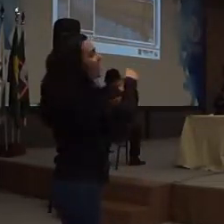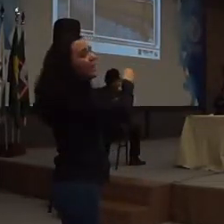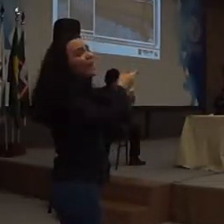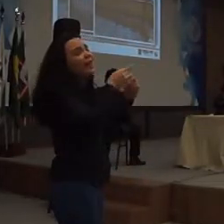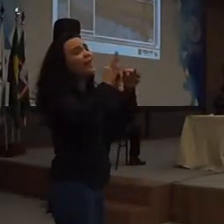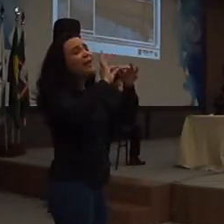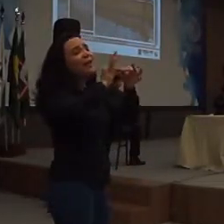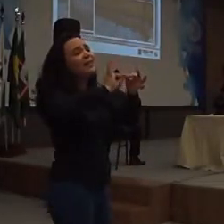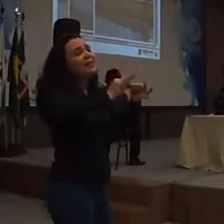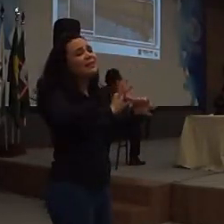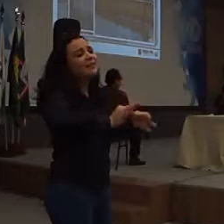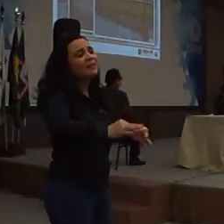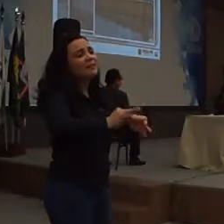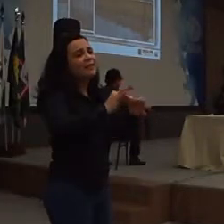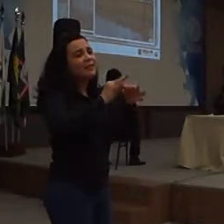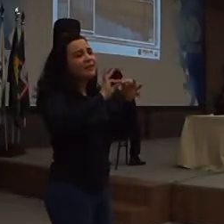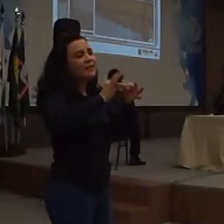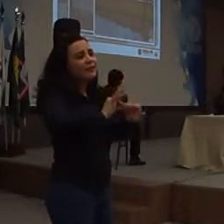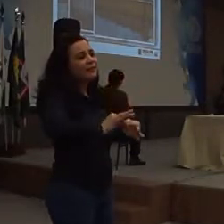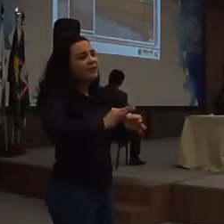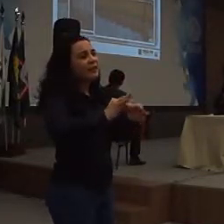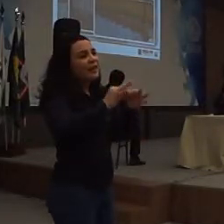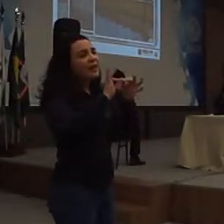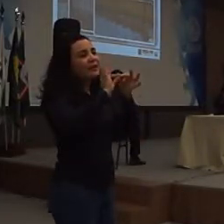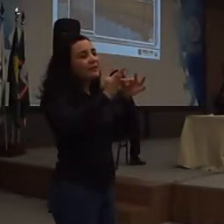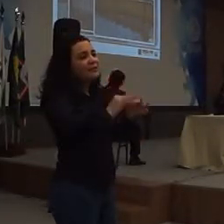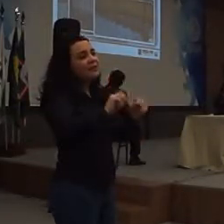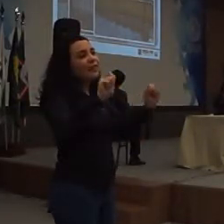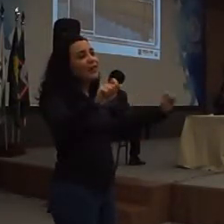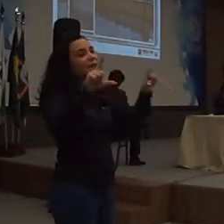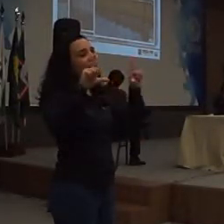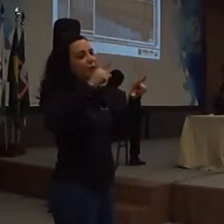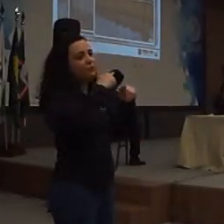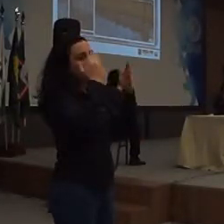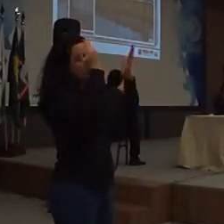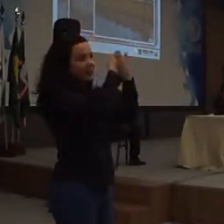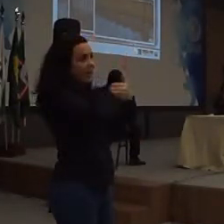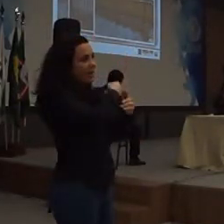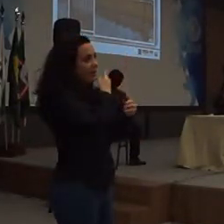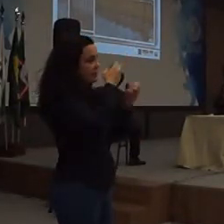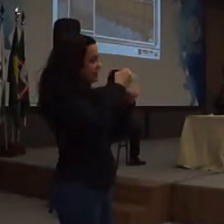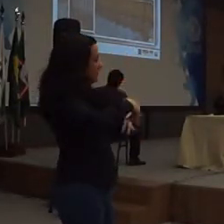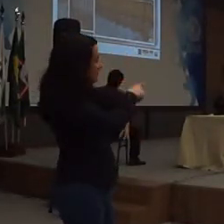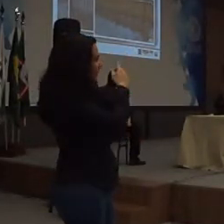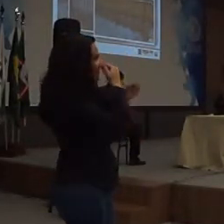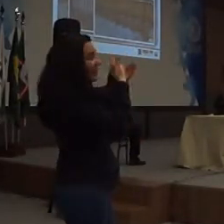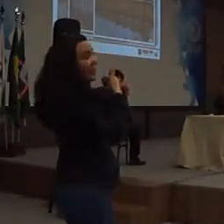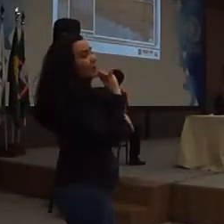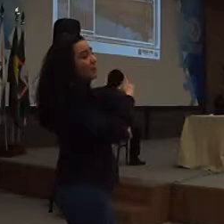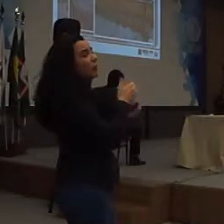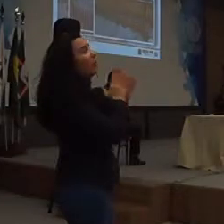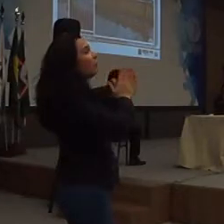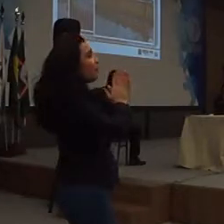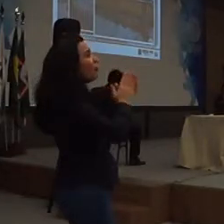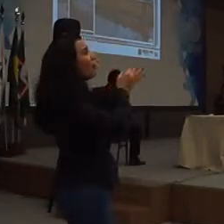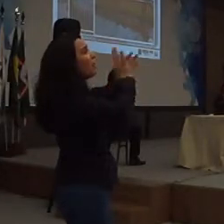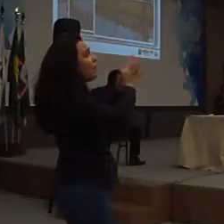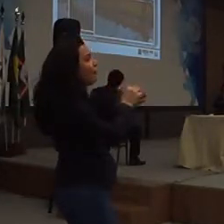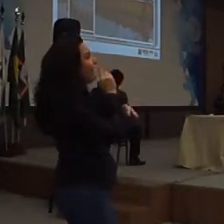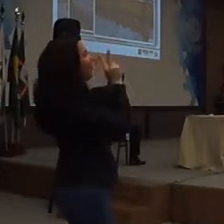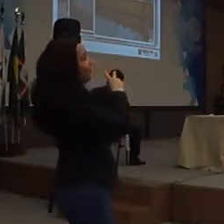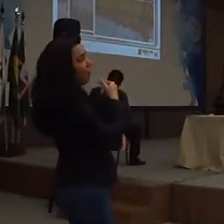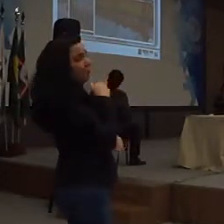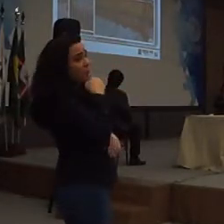Defender a imagem. Ah, desculpa. Na imagem, nós temos uma rampa em que ela está com uma inclinação mais